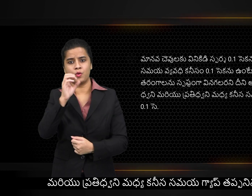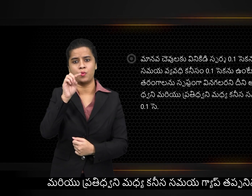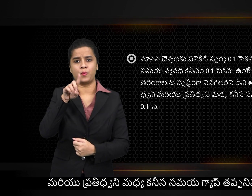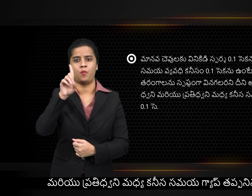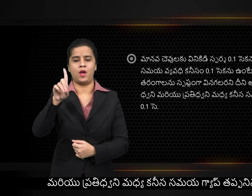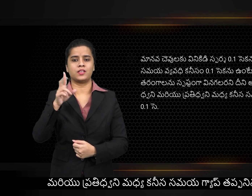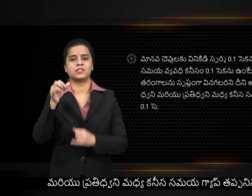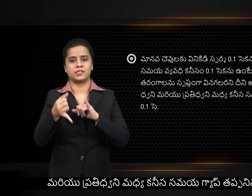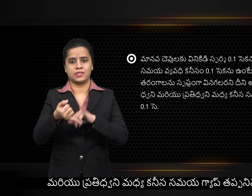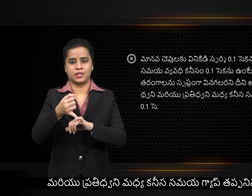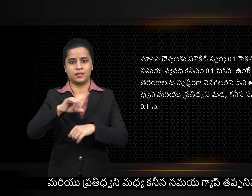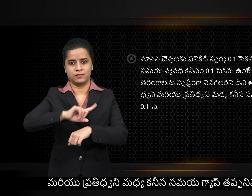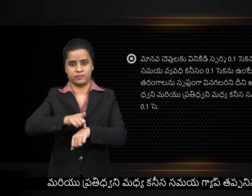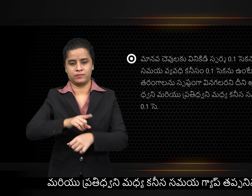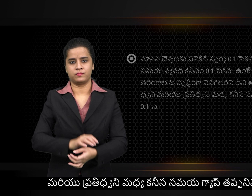సెకను.